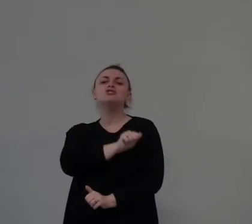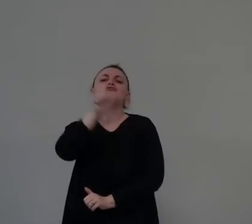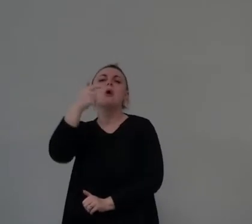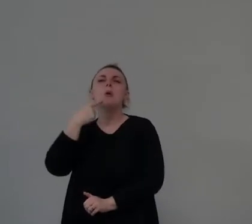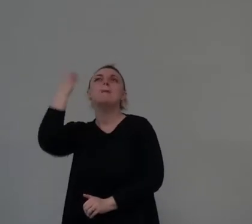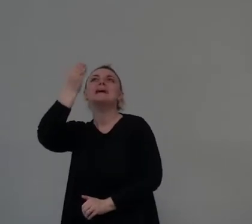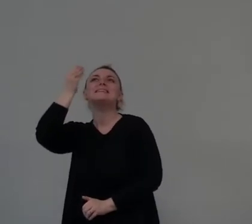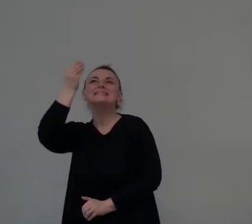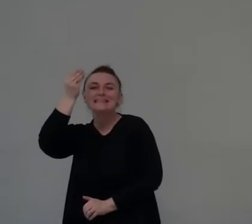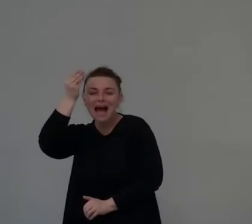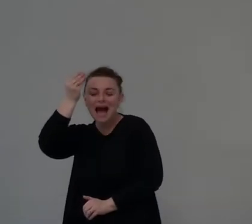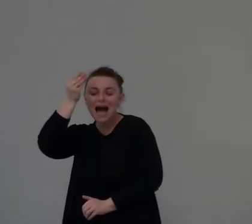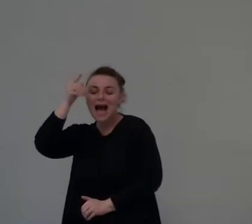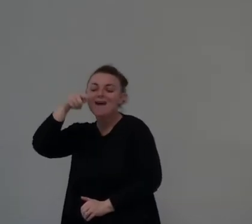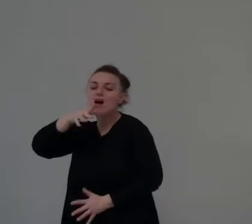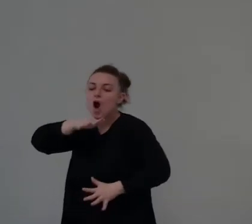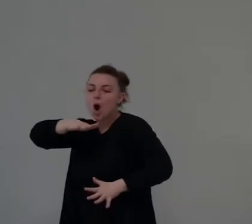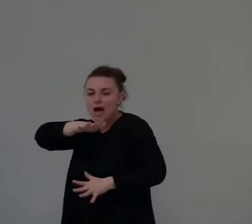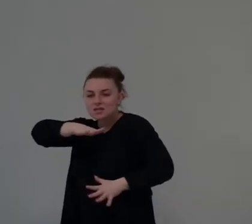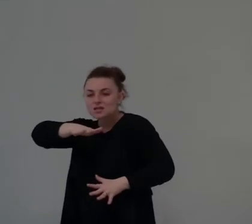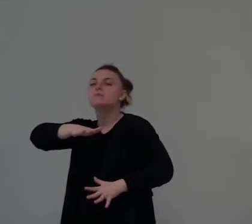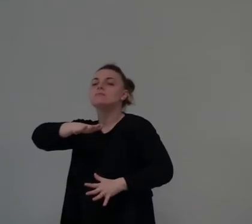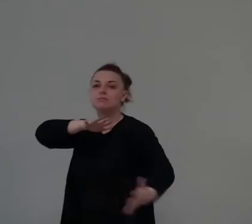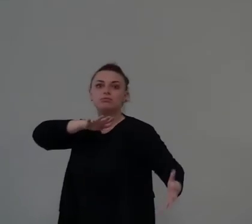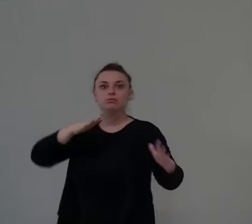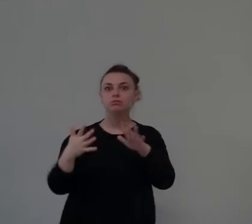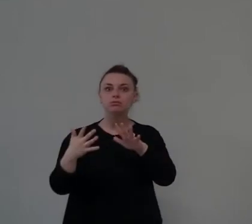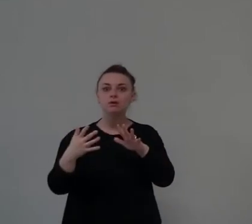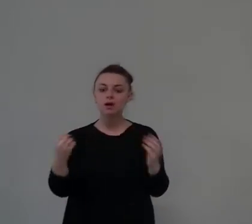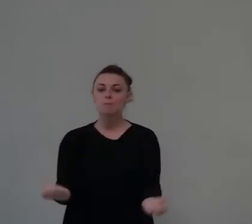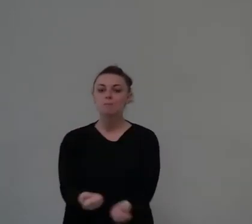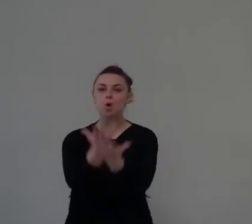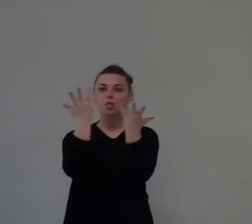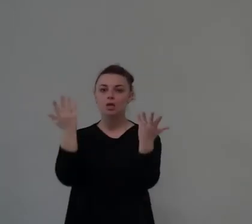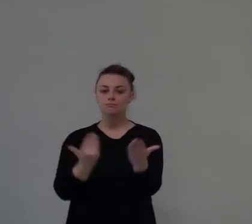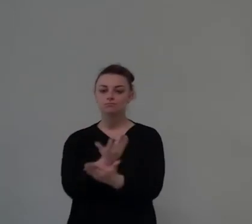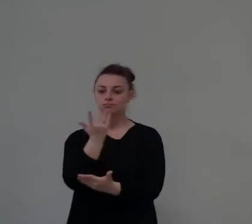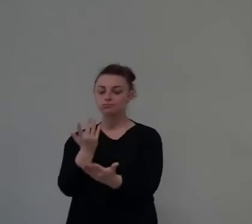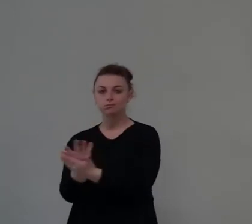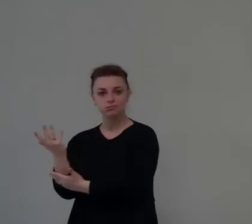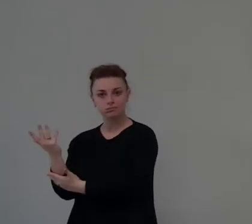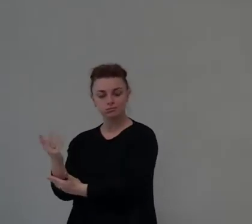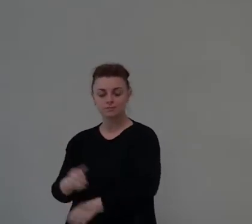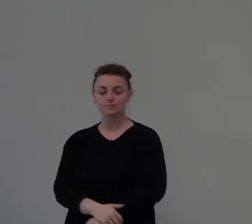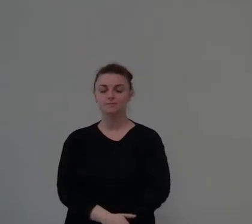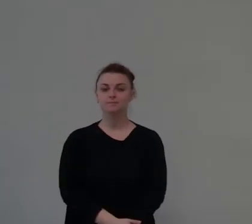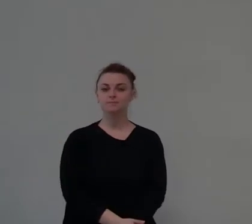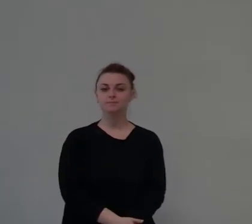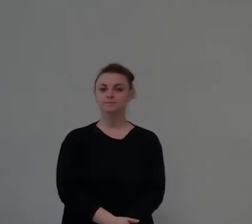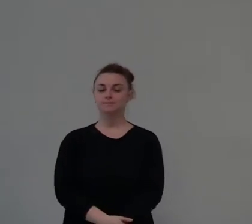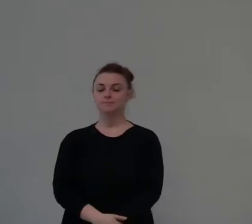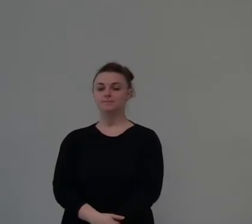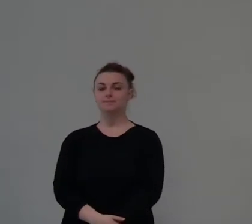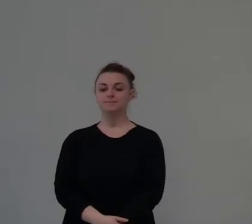di far spuntare un'oasi lì, e sarebbe spuntato. Lui sarebbe stato